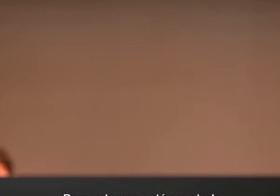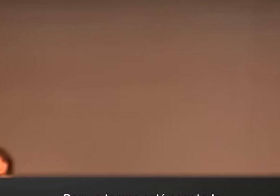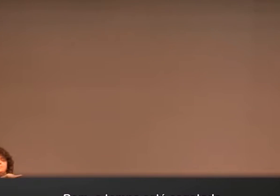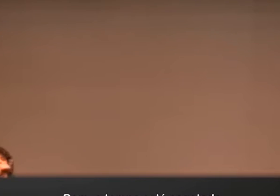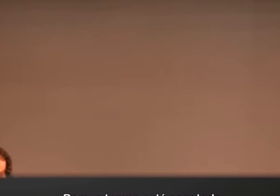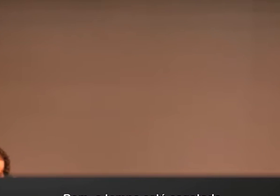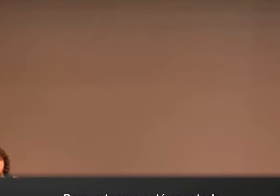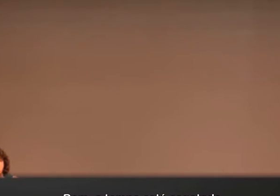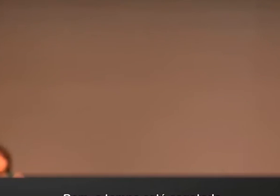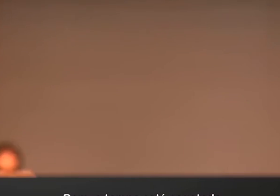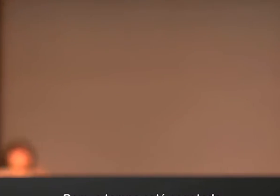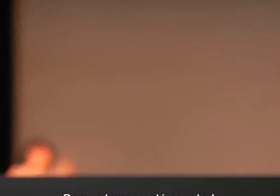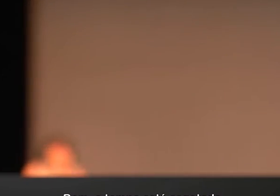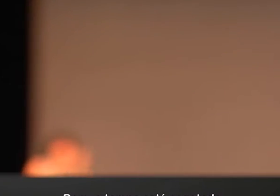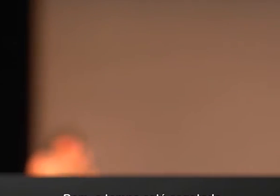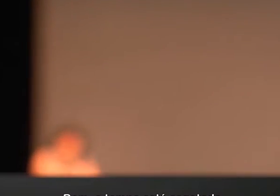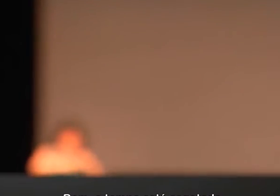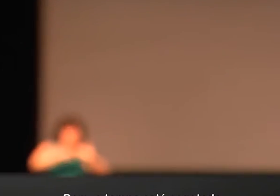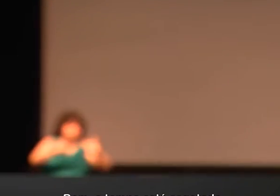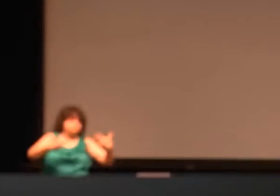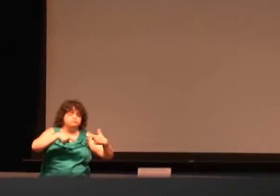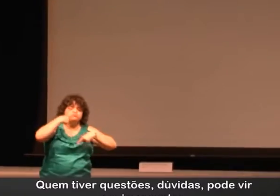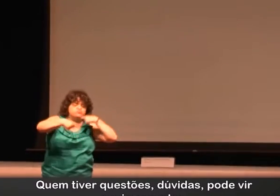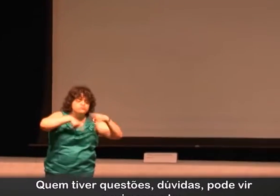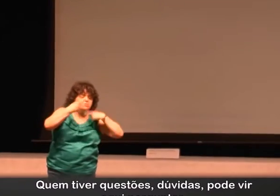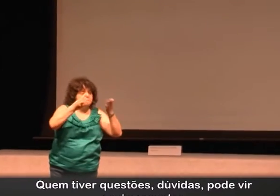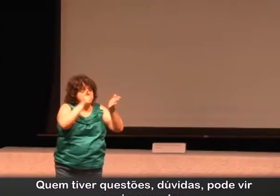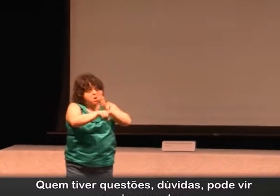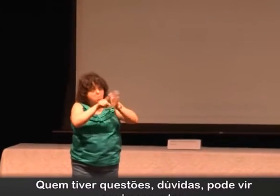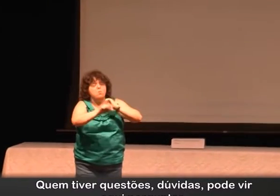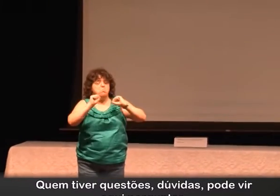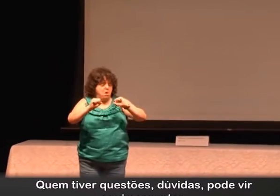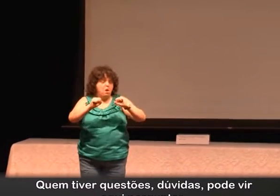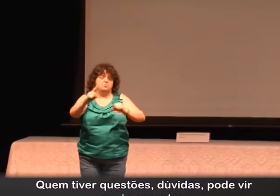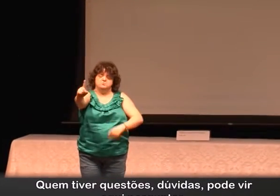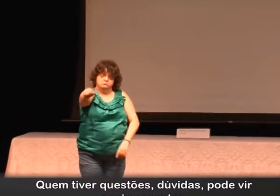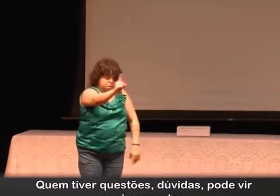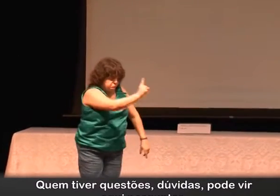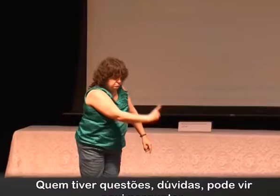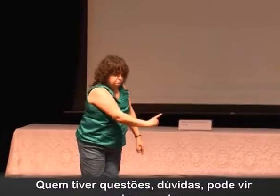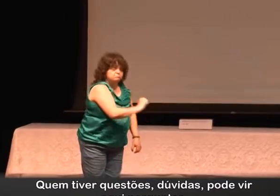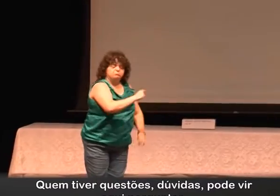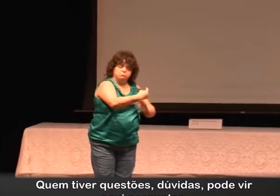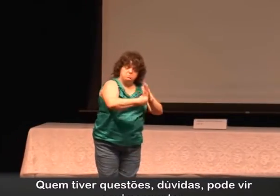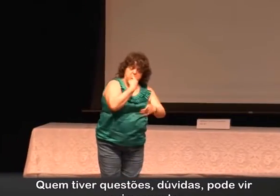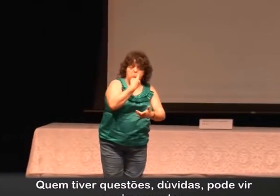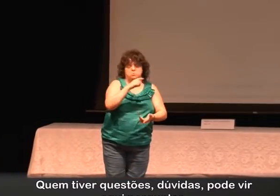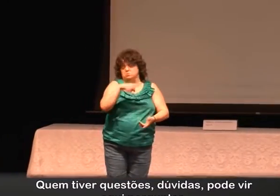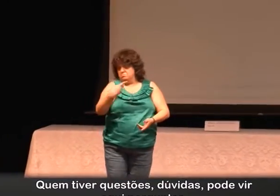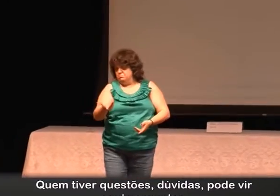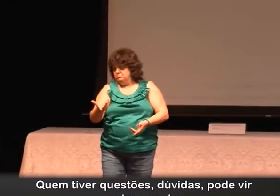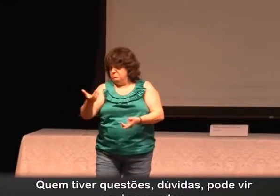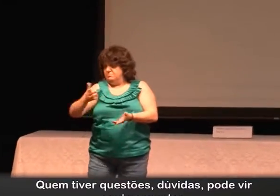Bom, o tempo está esgotado, então quem tiver questões, dúvidas, pode vir aqui e